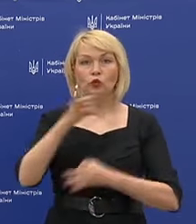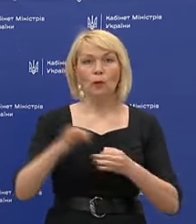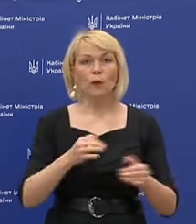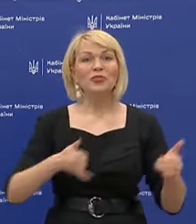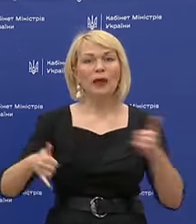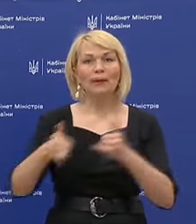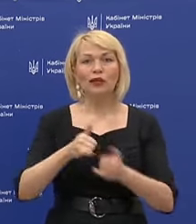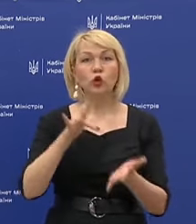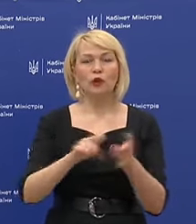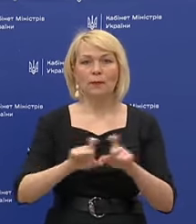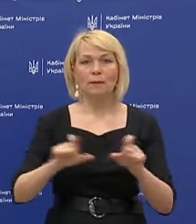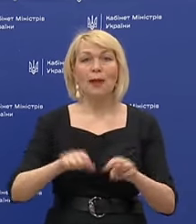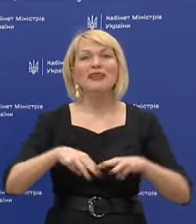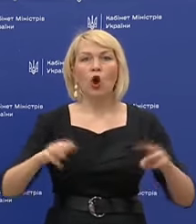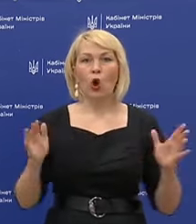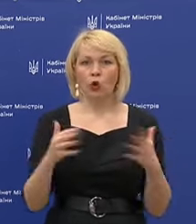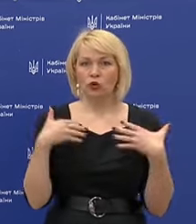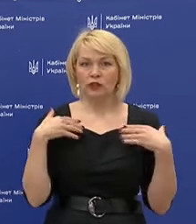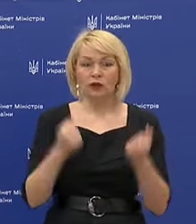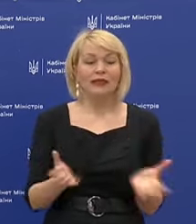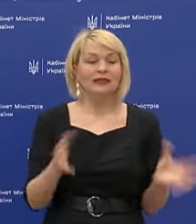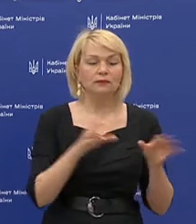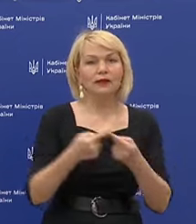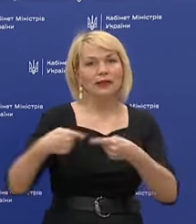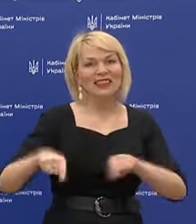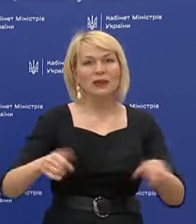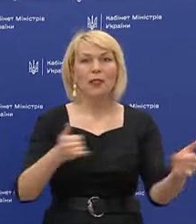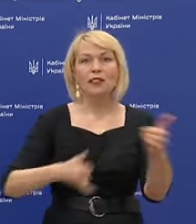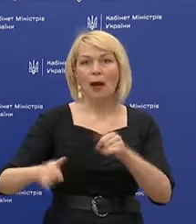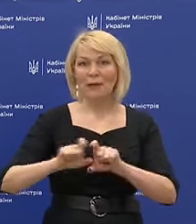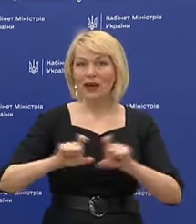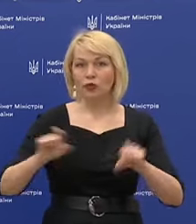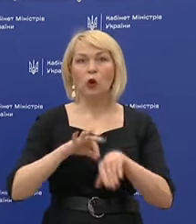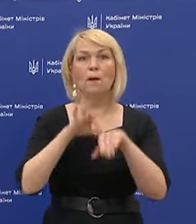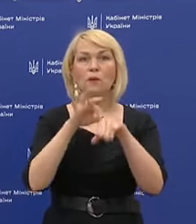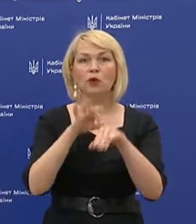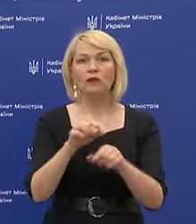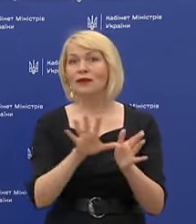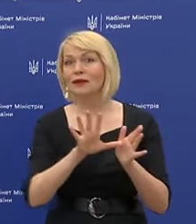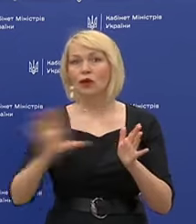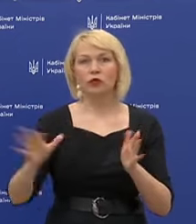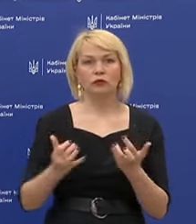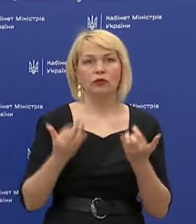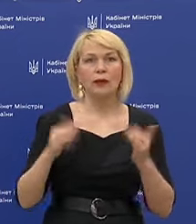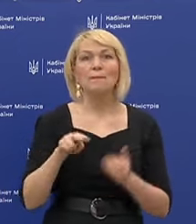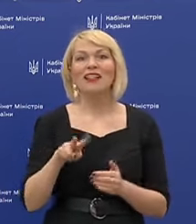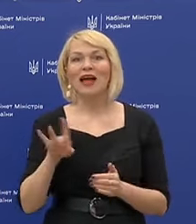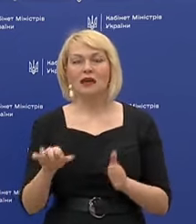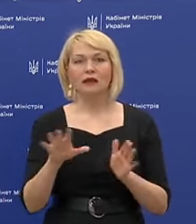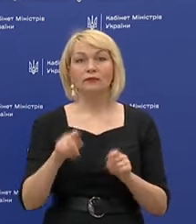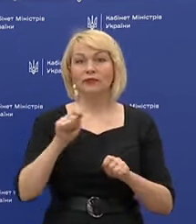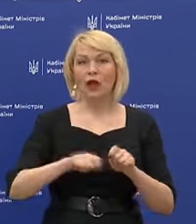лабораторними центрами Міністерство охорони здоров'я спільно з іншими лабораторіями проведено рекордну кількість ПЛР-тестування,